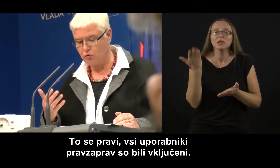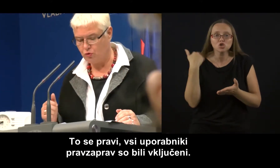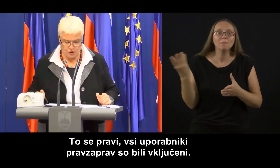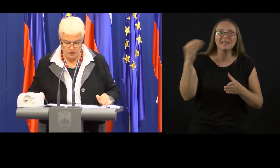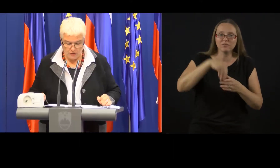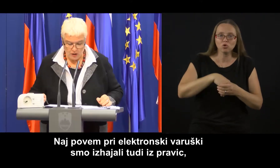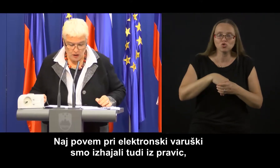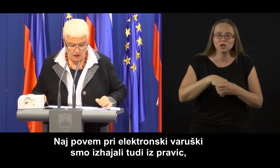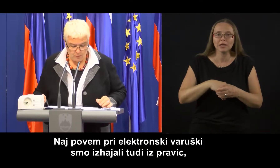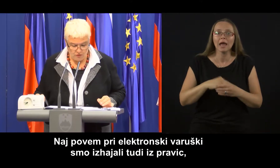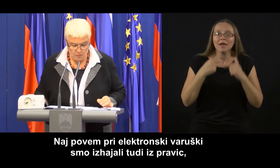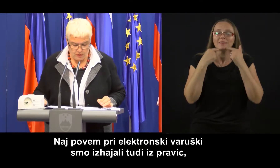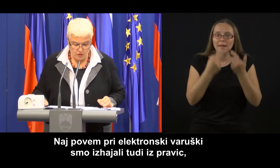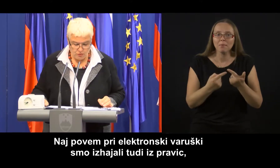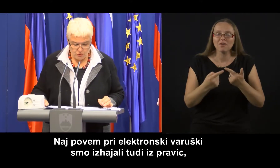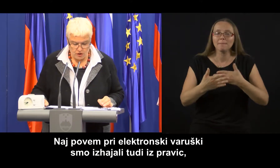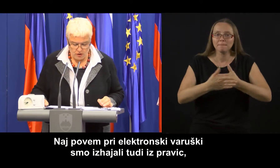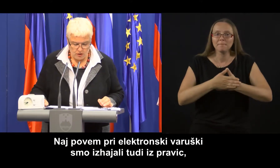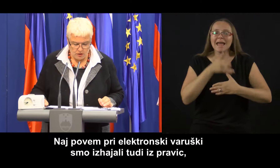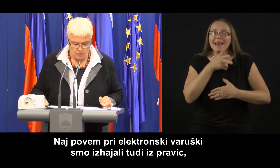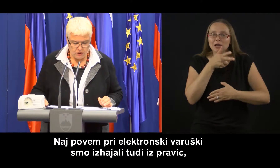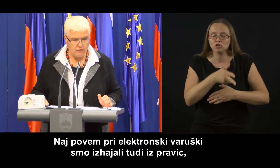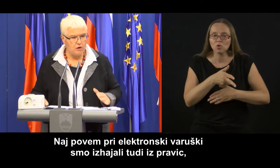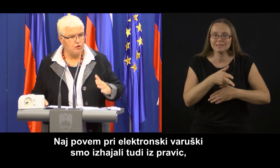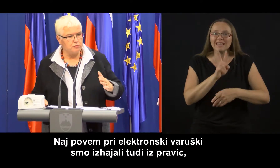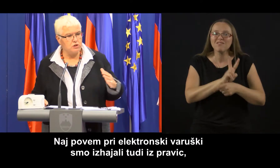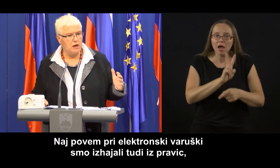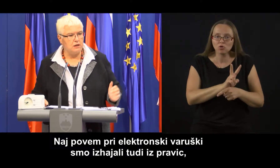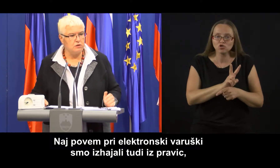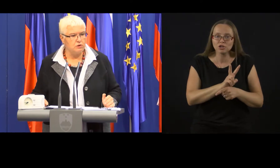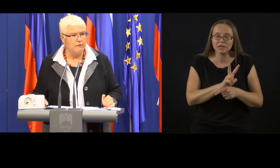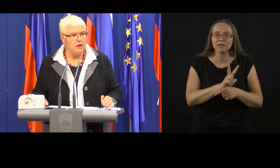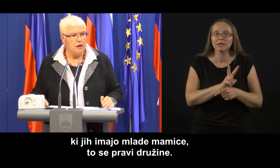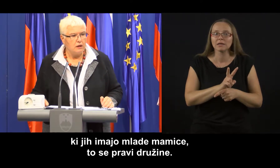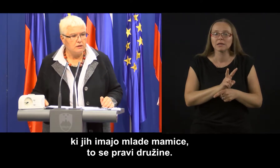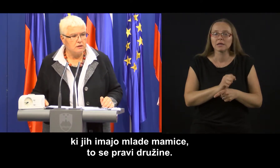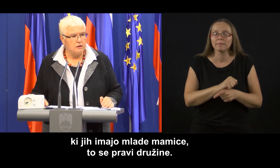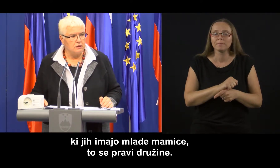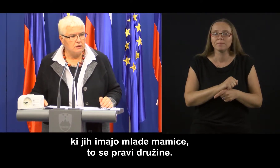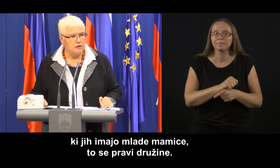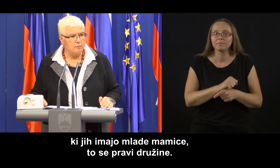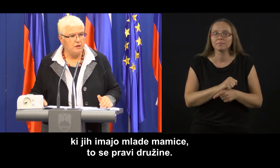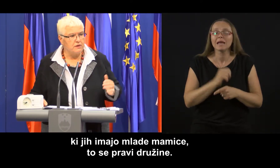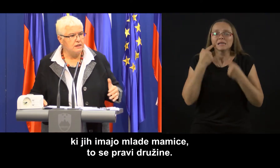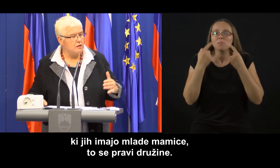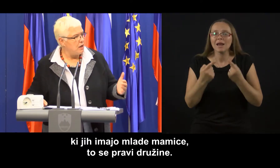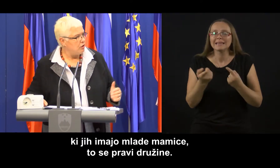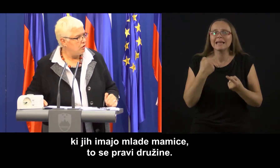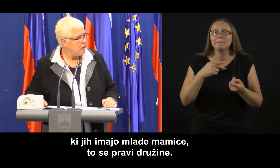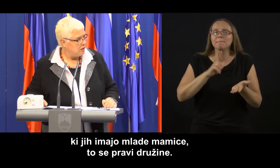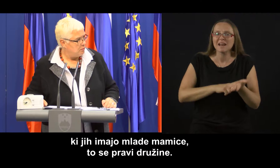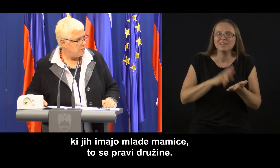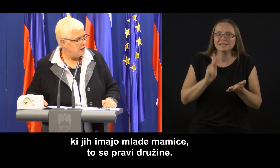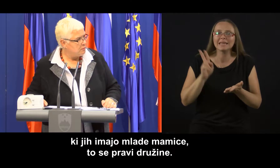pravzaprav so bili vključeni. Naj povem, pri elektronski varuški smo izhajali tudi iz prvic, ki jih